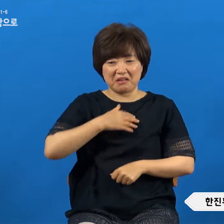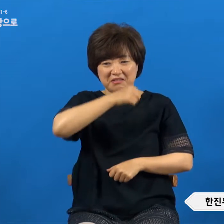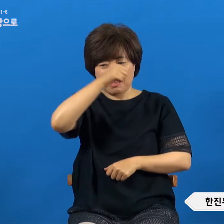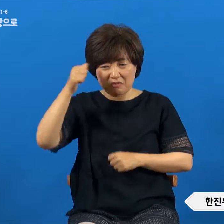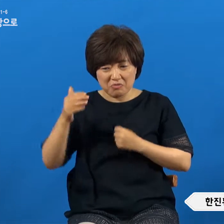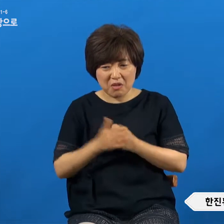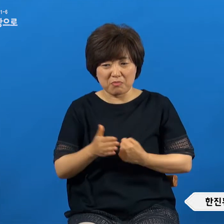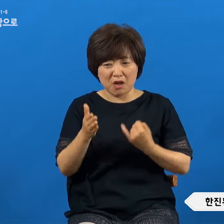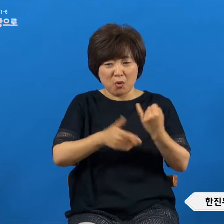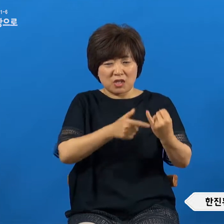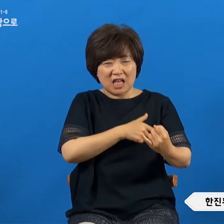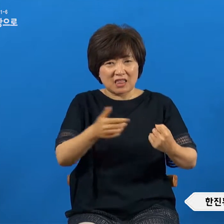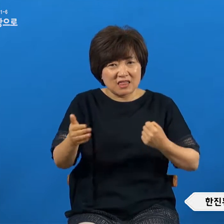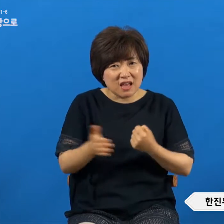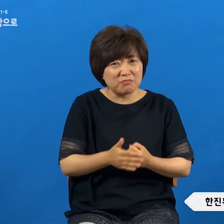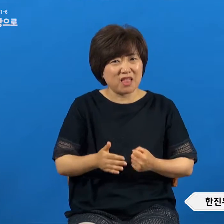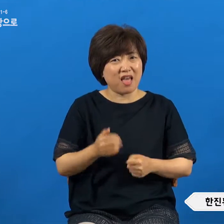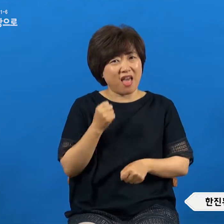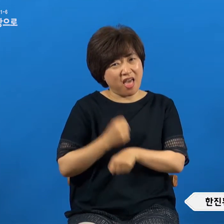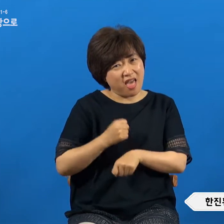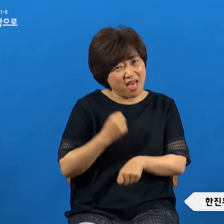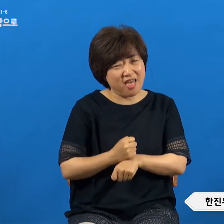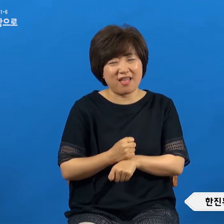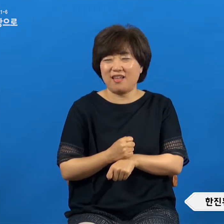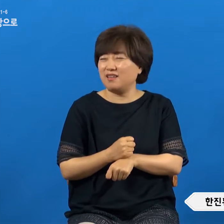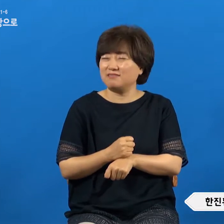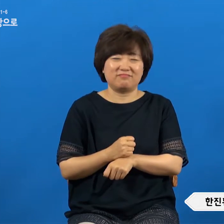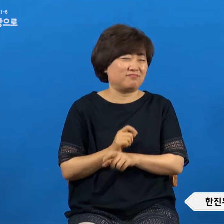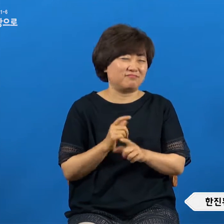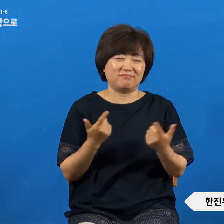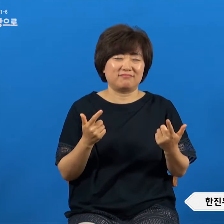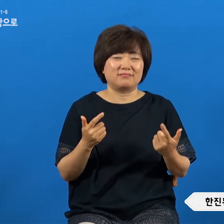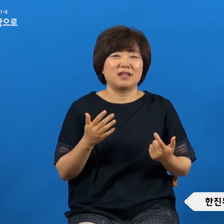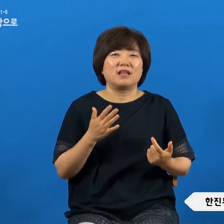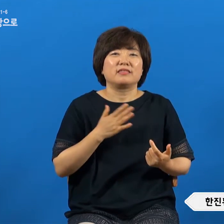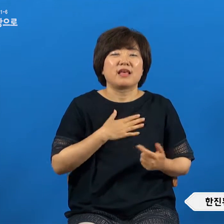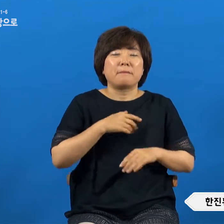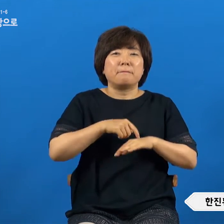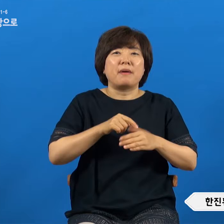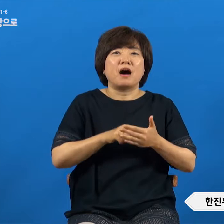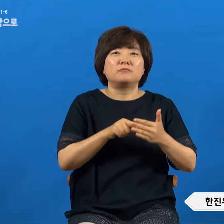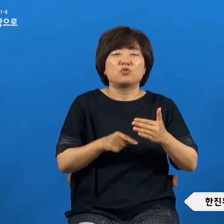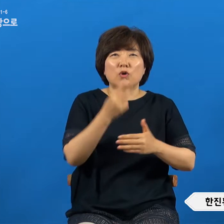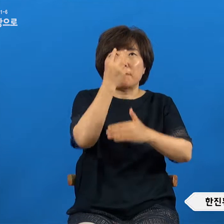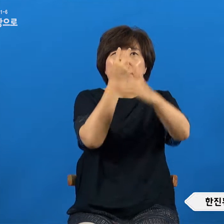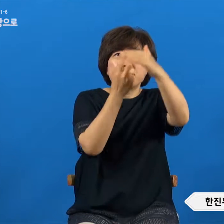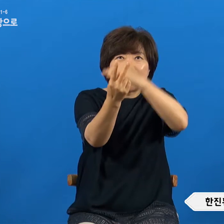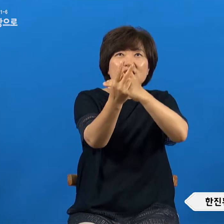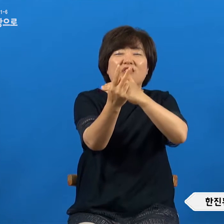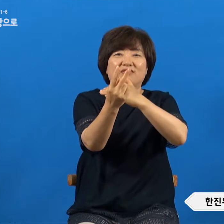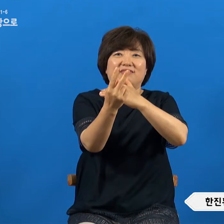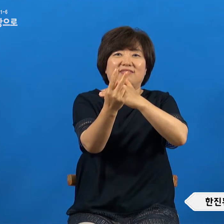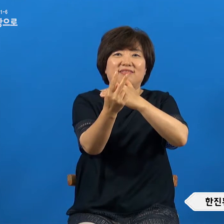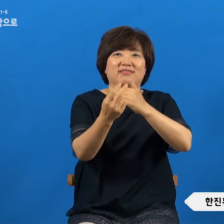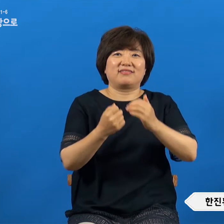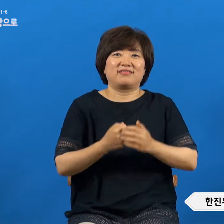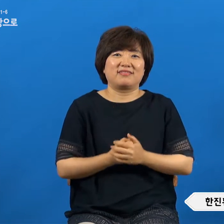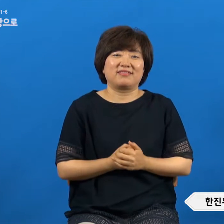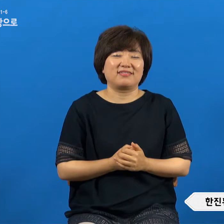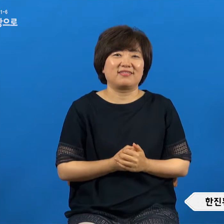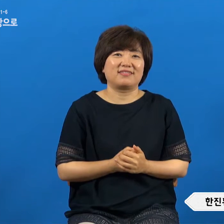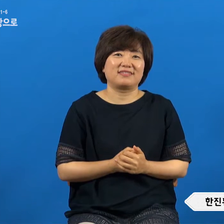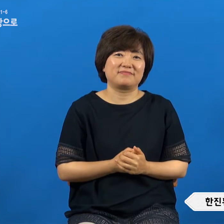장로니까 권사니까 하는 그런 것도 아니고 우리 가슴 속에 비전이 있어야 됩니다.